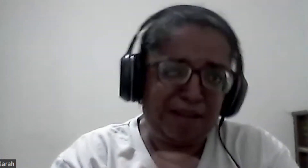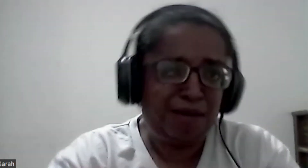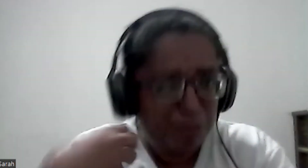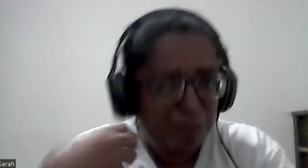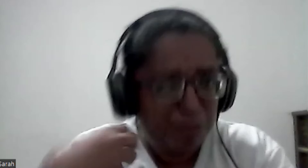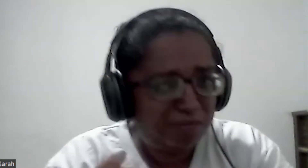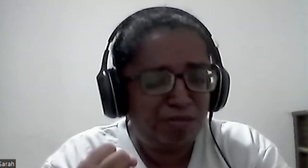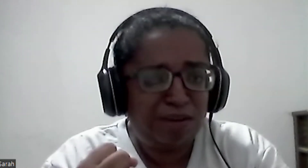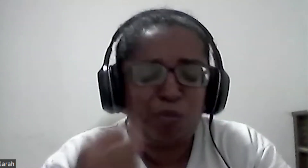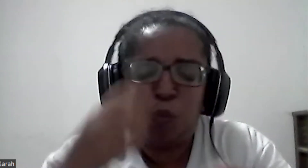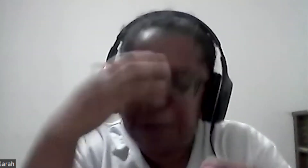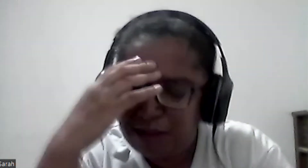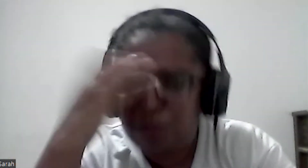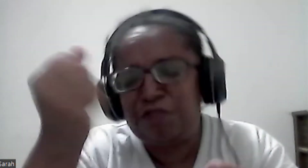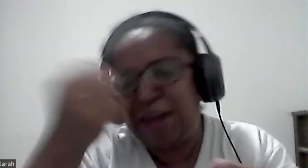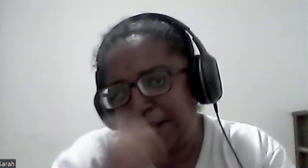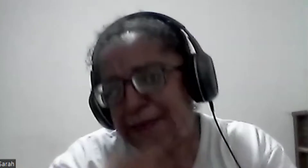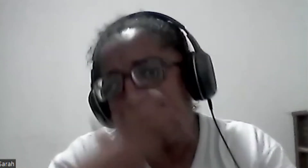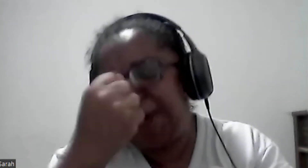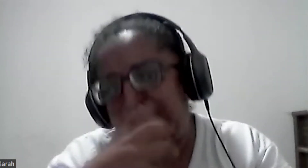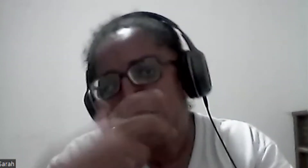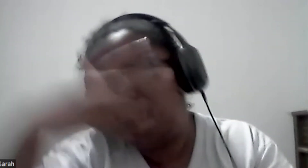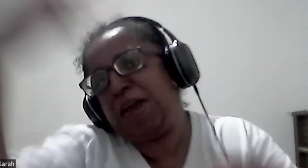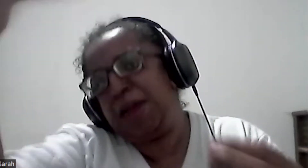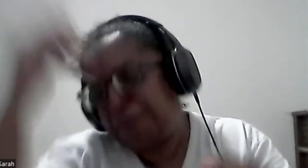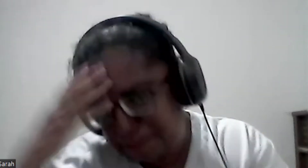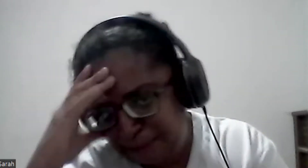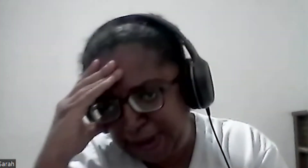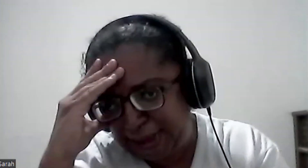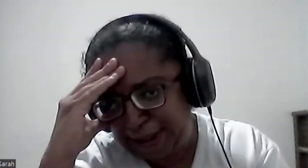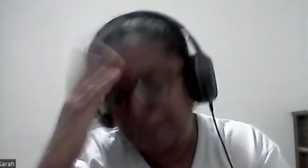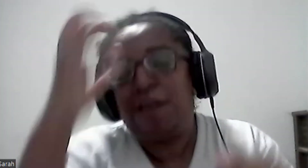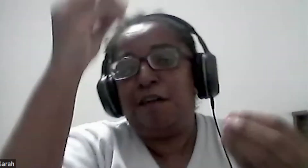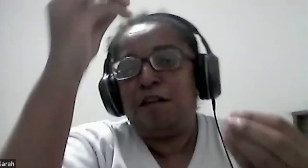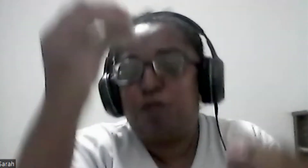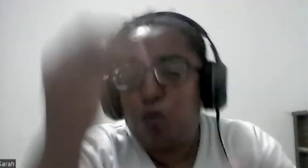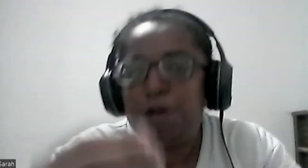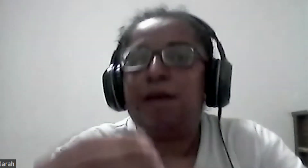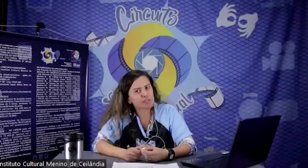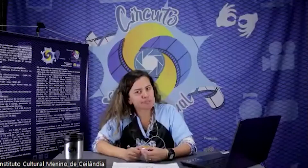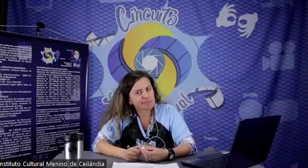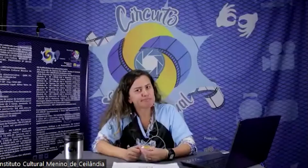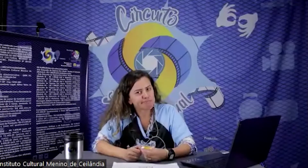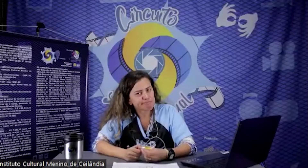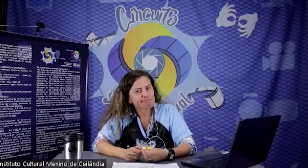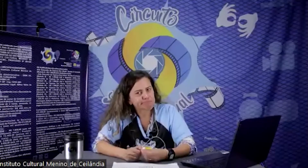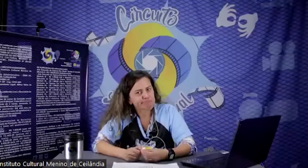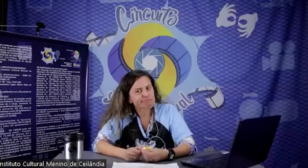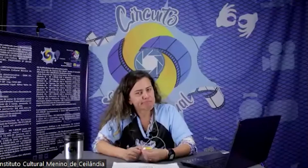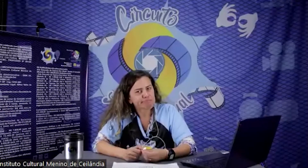é um processo lento. Como é que eu vou saber quem foi, quem era aí? E o que aconteceu? Fui